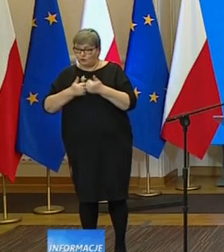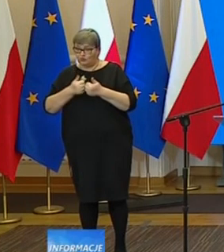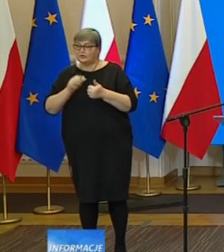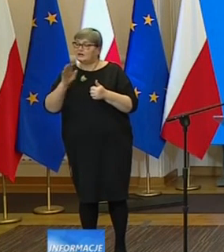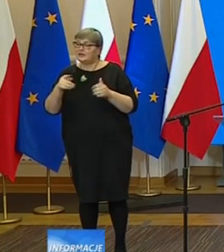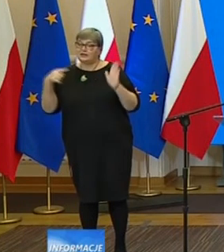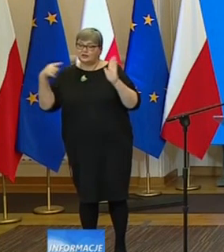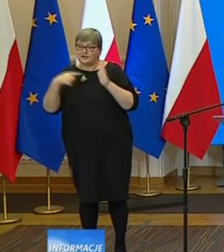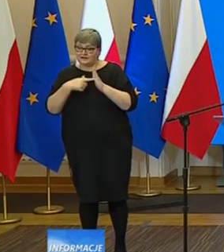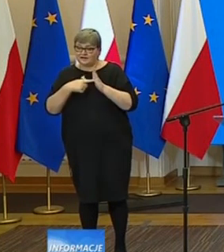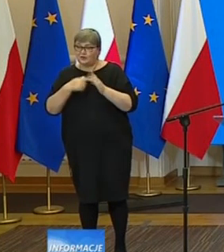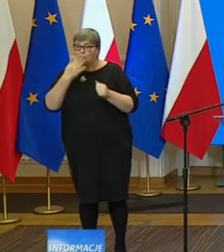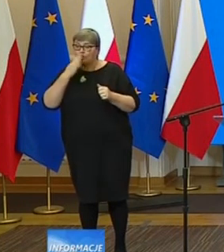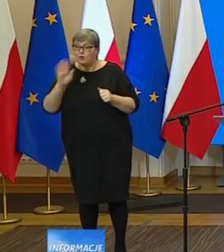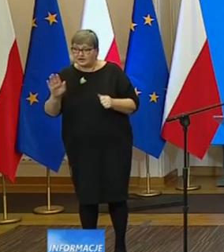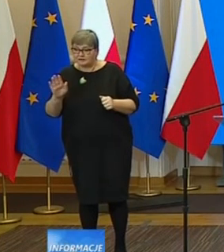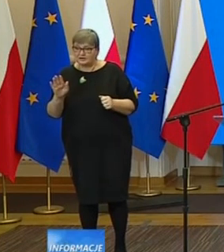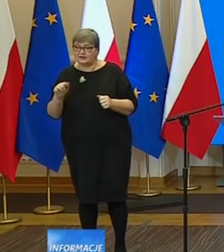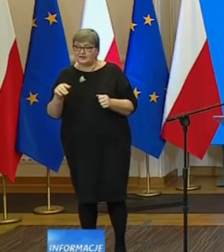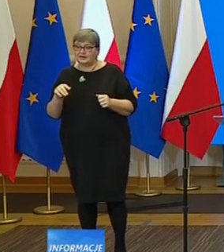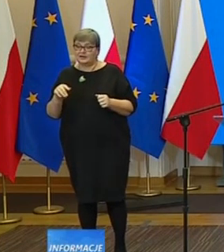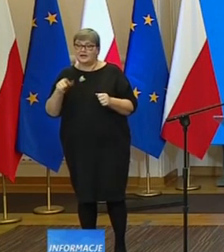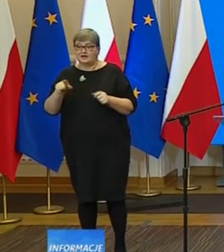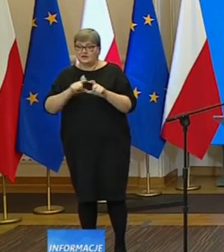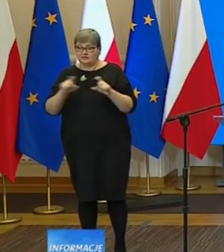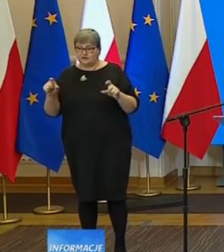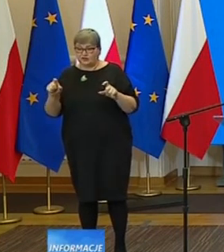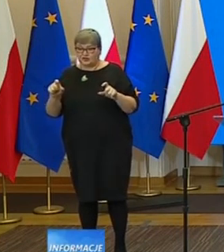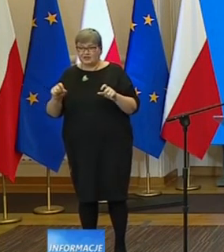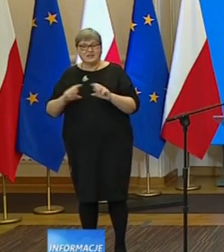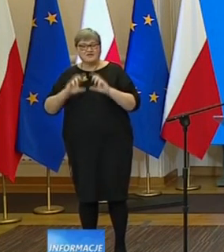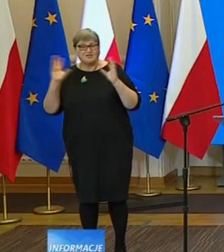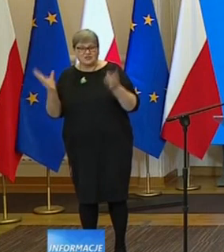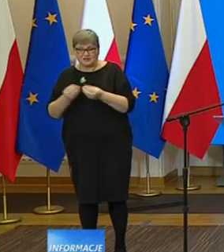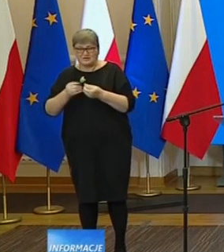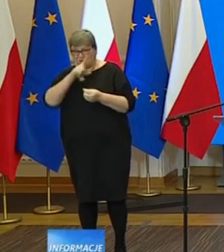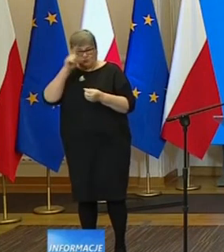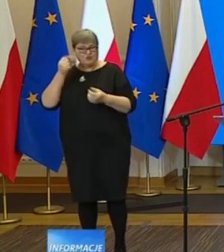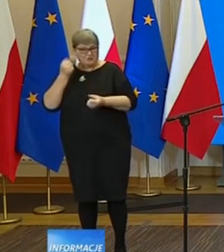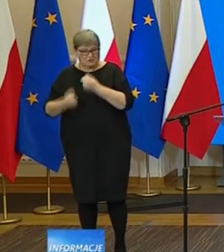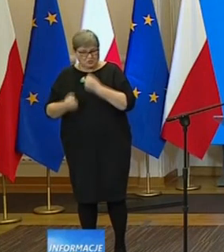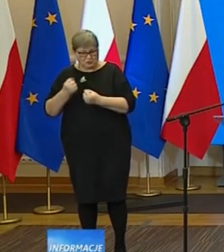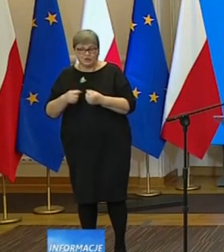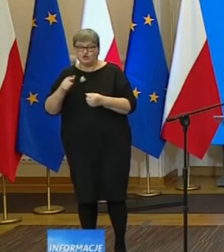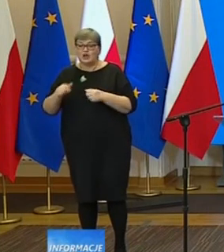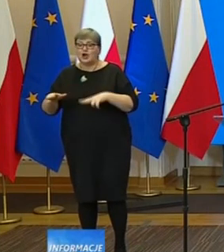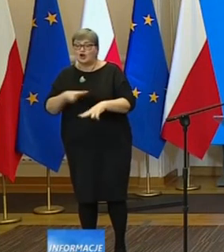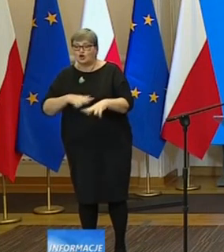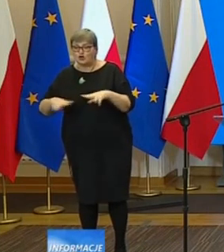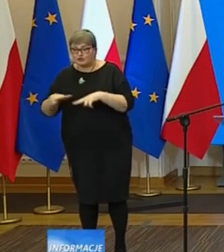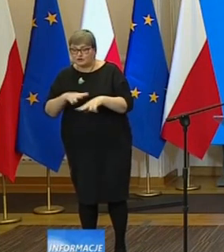na celu pokazanie w dobie, kiedy jest nam wszystkim trudno, że rodzina